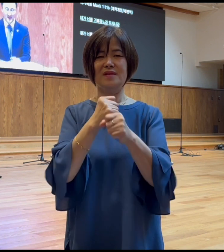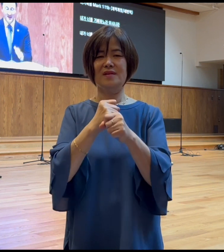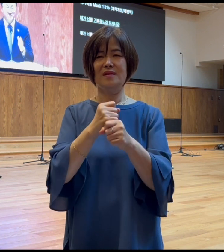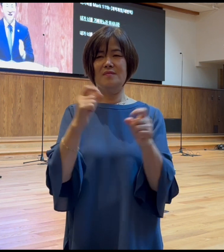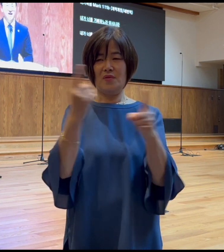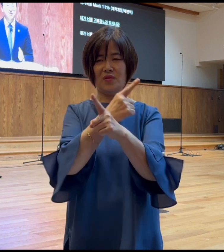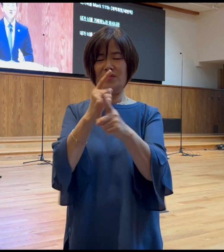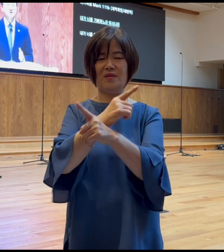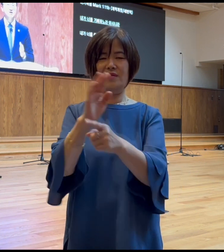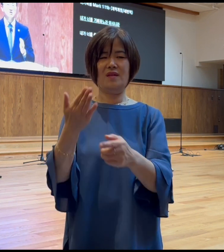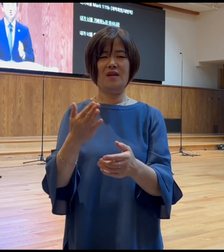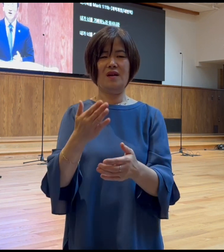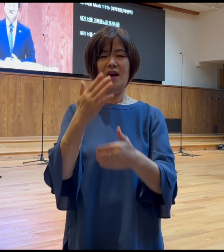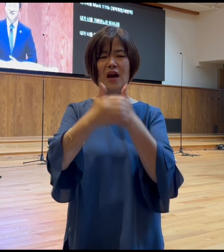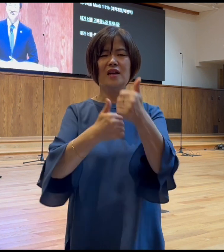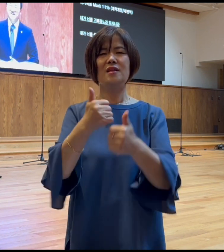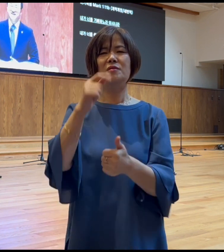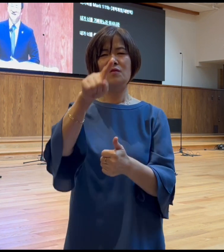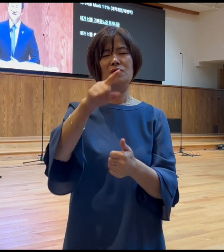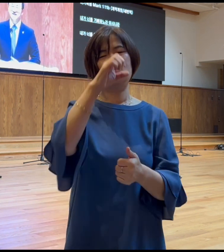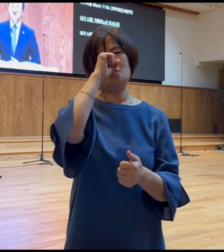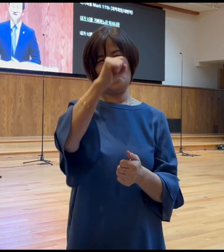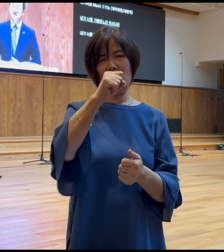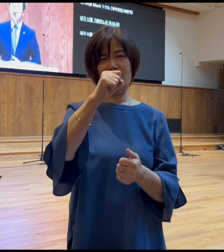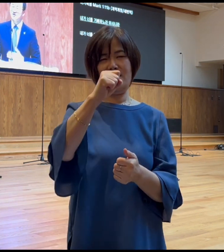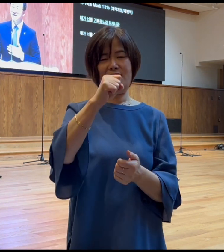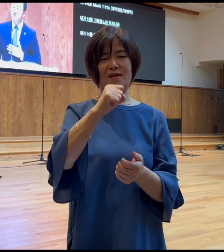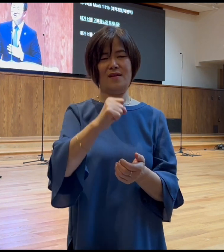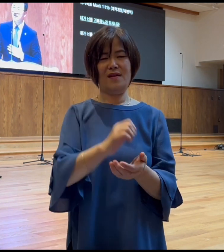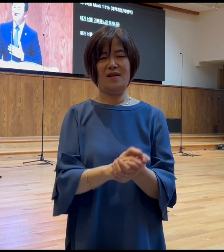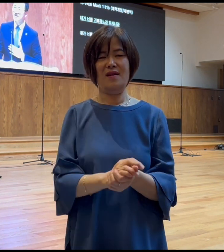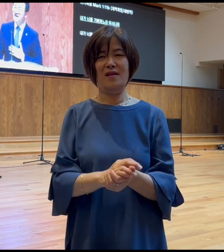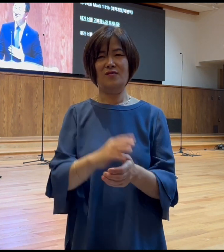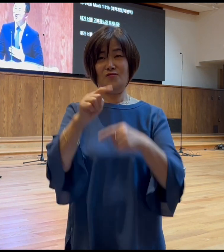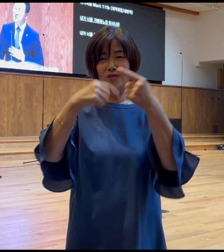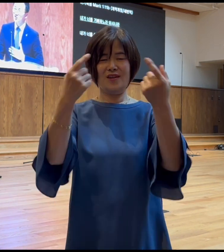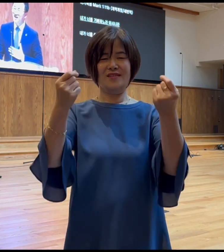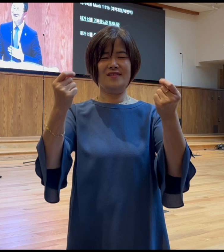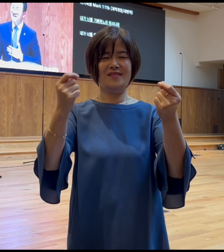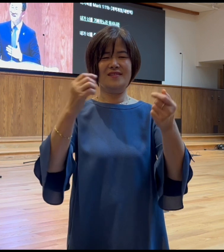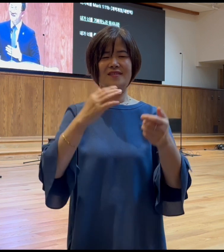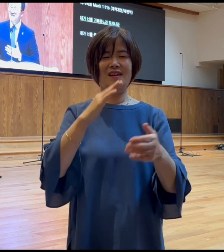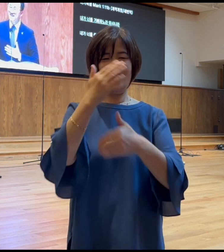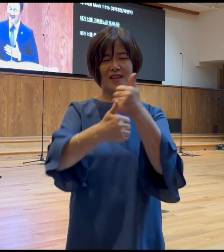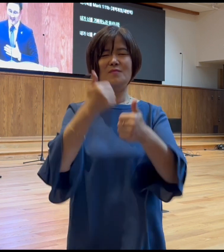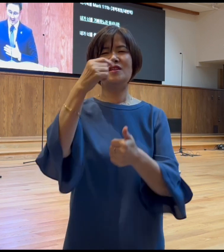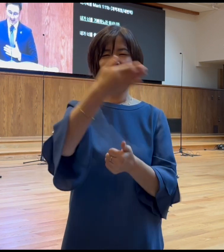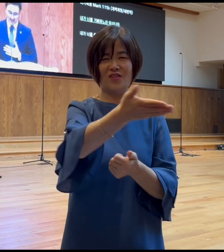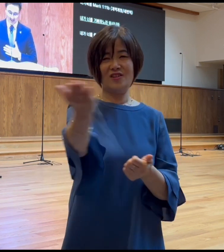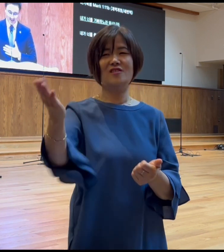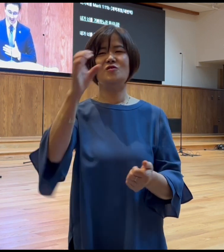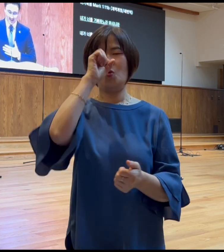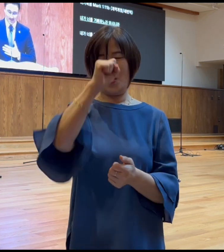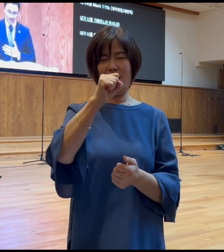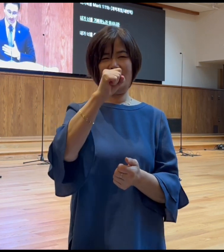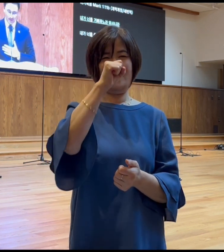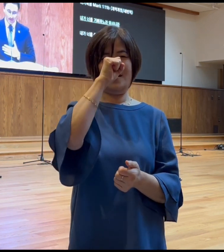번역합니다. 내가 너를 좋아한다. 저를 따라해 보실까요? 내가 너를 좋아한다.